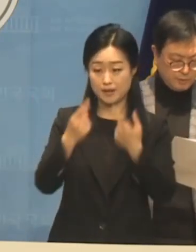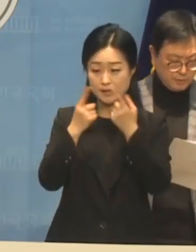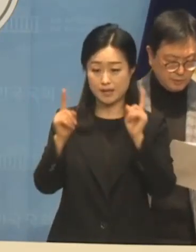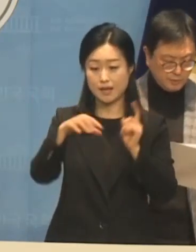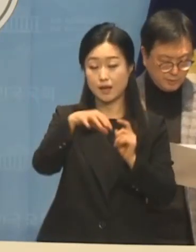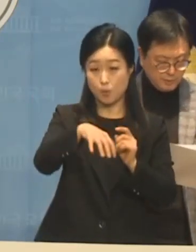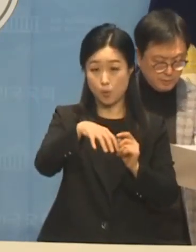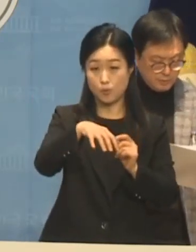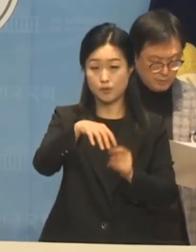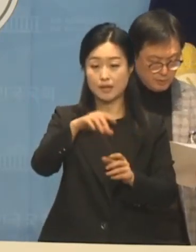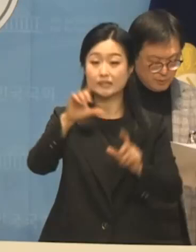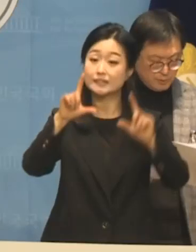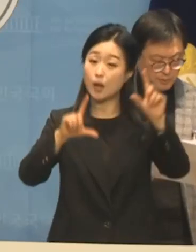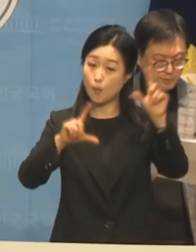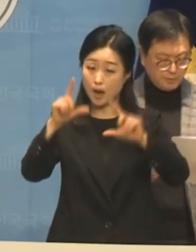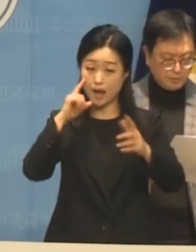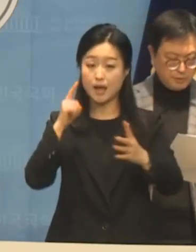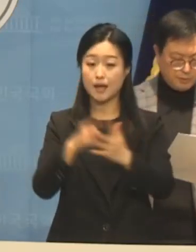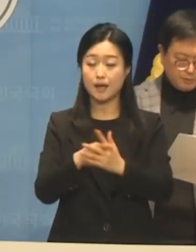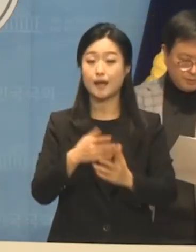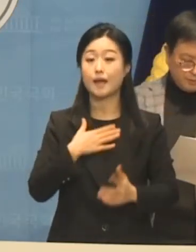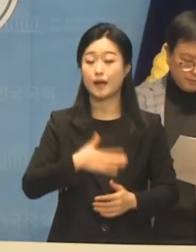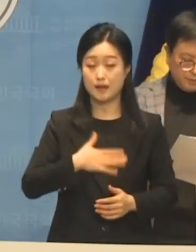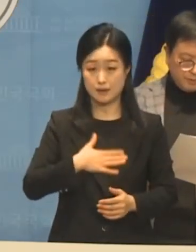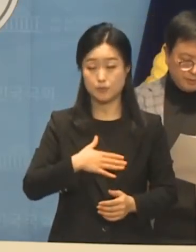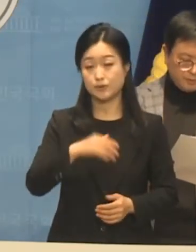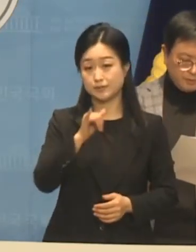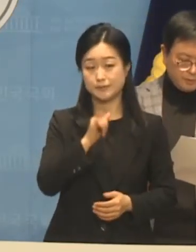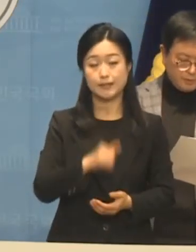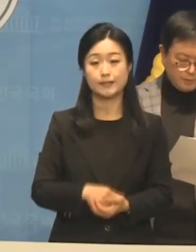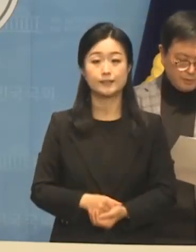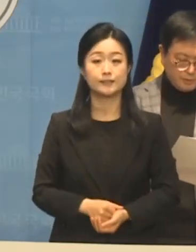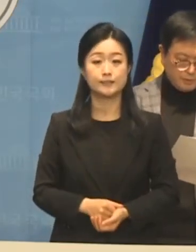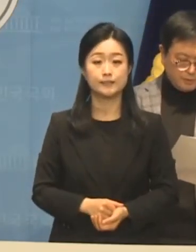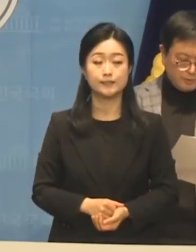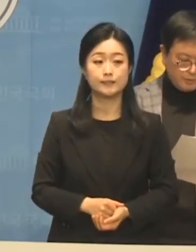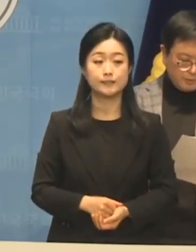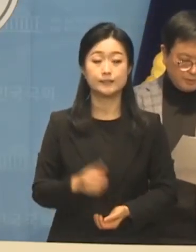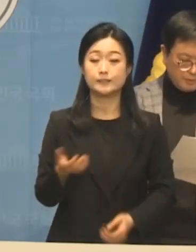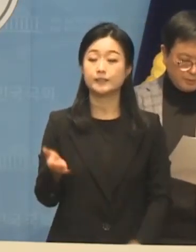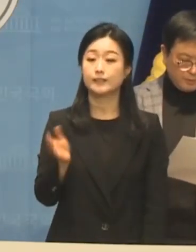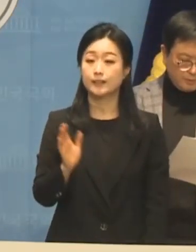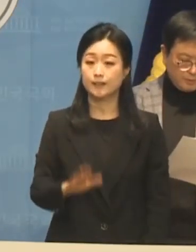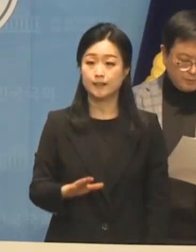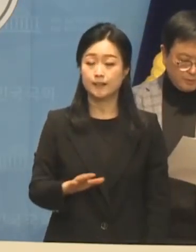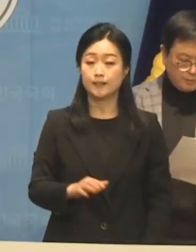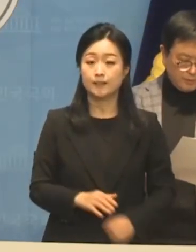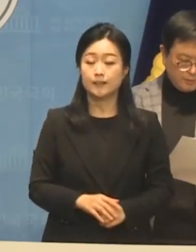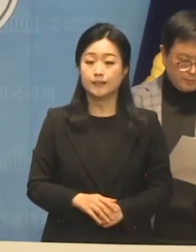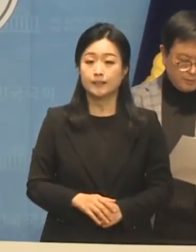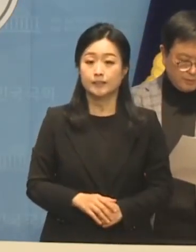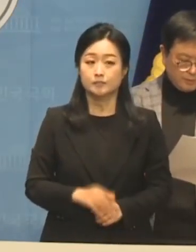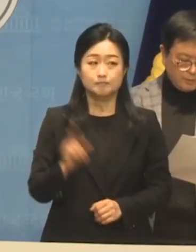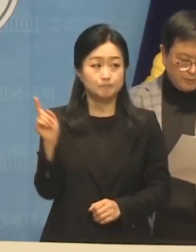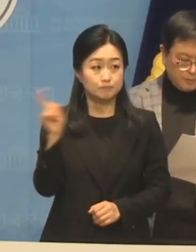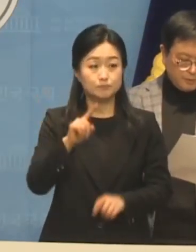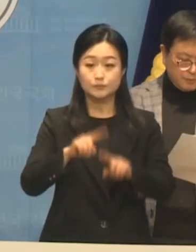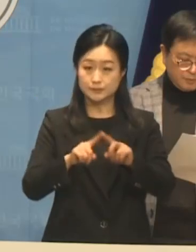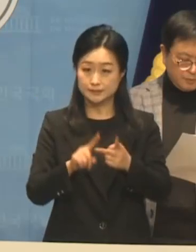당국의 처지를 전혀 이해하지 못하는 것은 아닙니다. 하지만 어떤